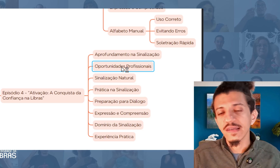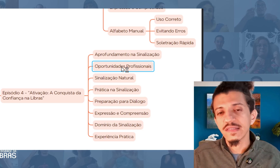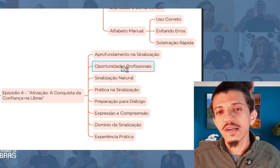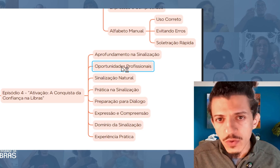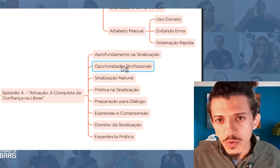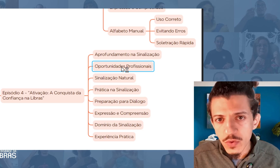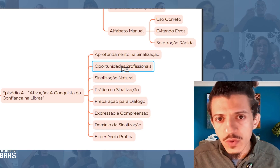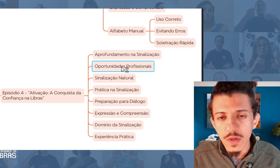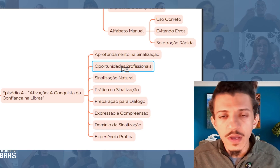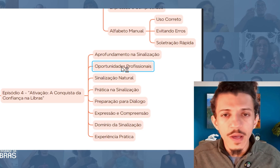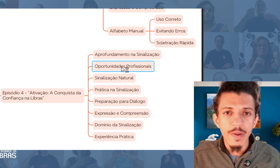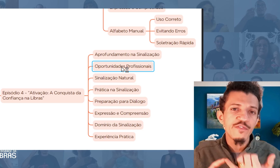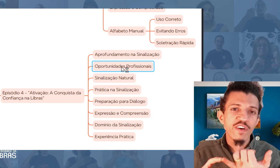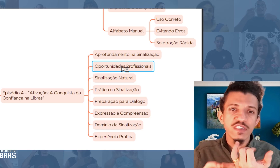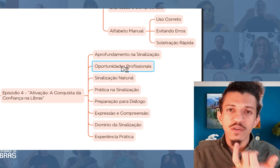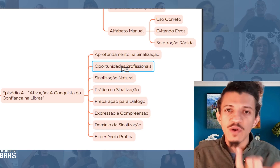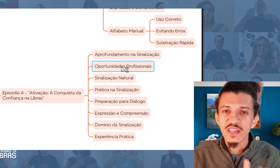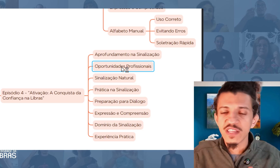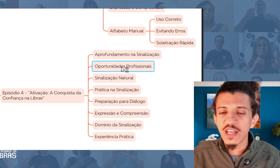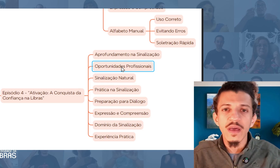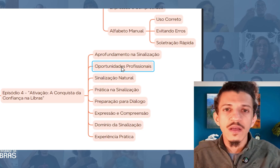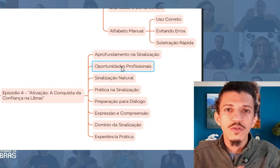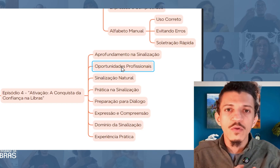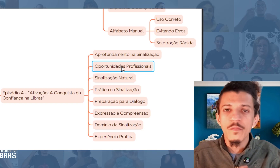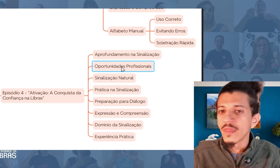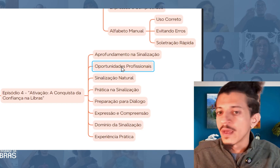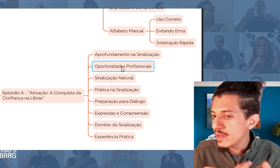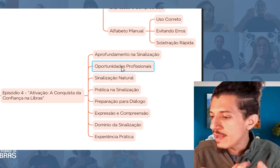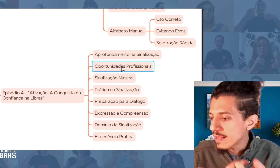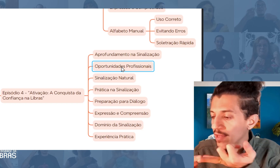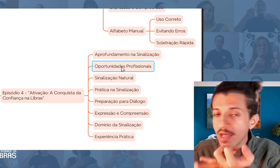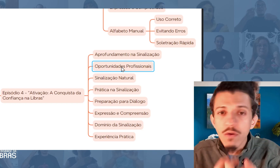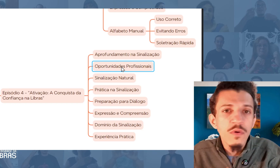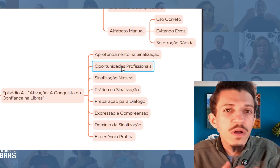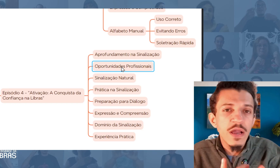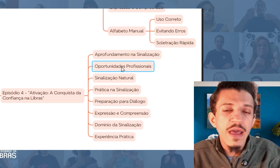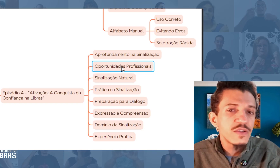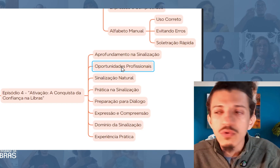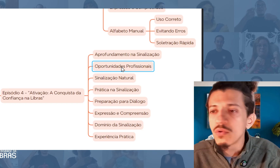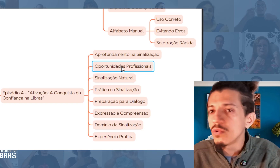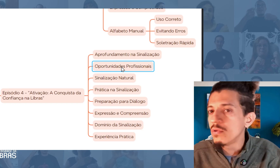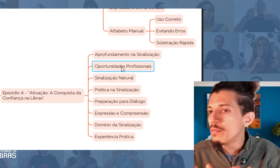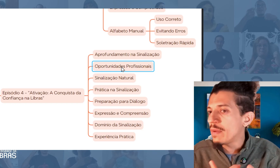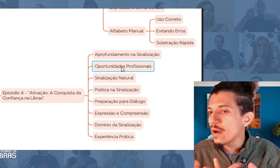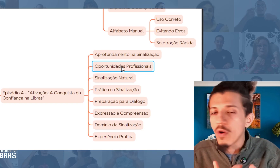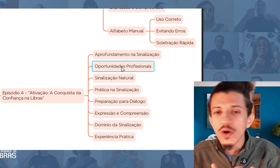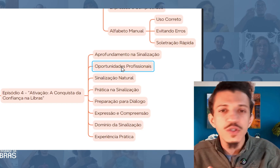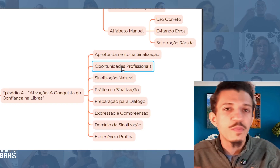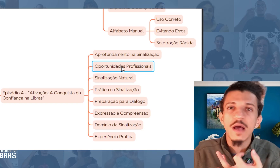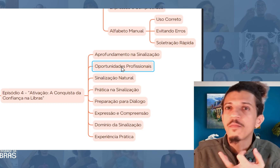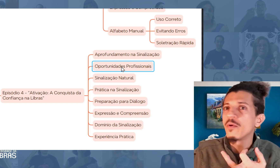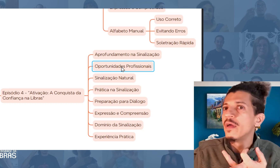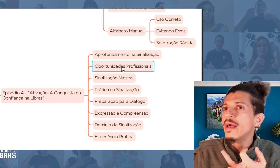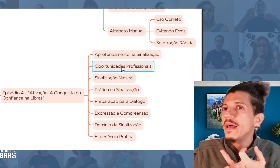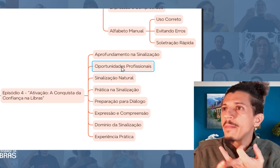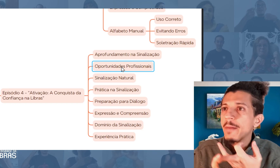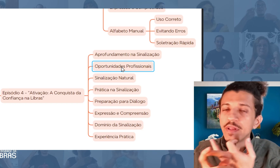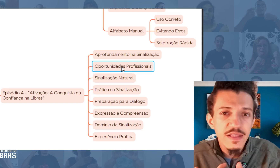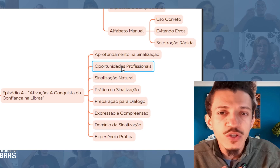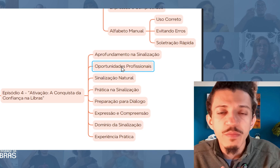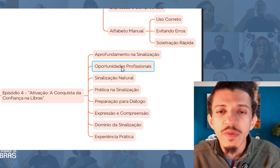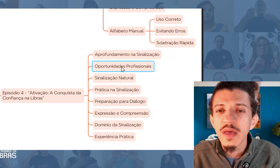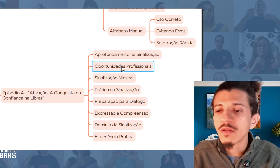com surdos, para poder fazer um atendimento, para poder atender um cliente surdo numa loja, por exemplo, para poder